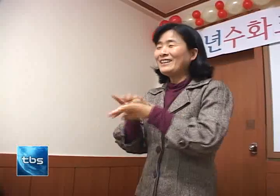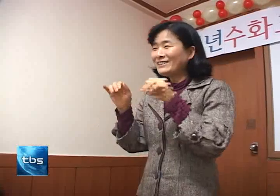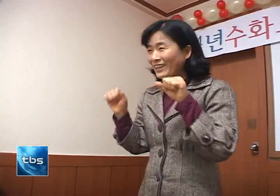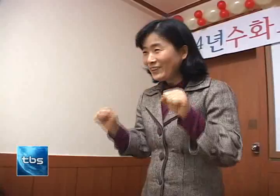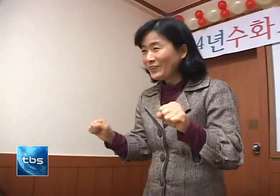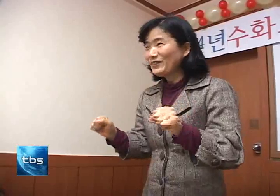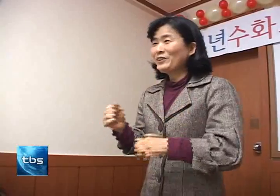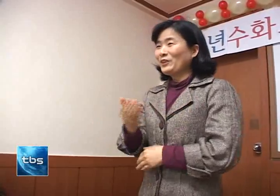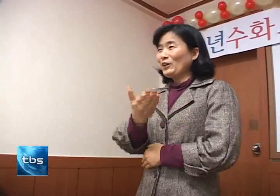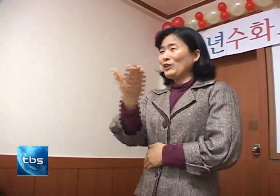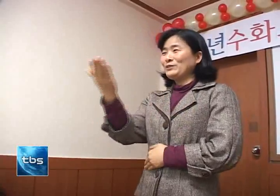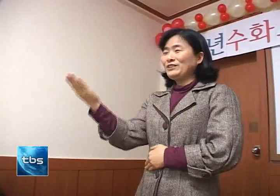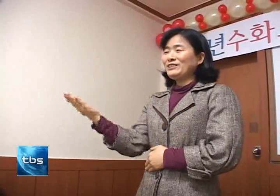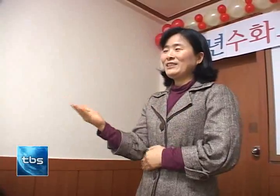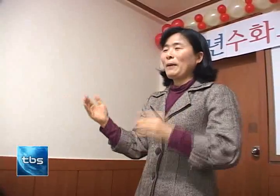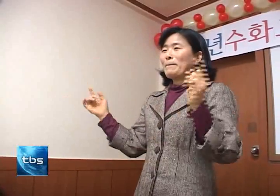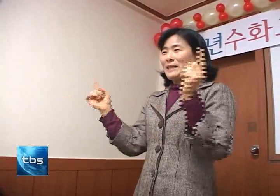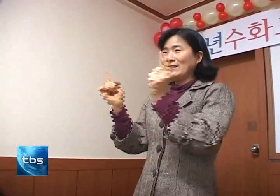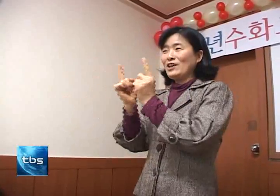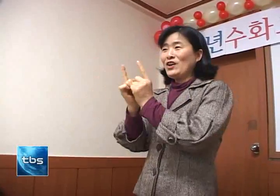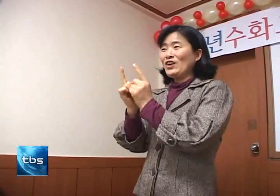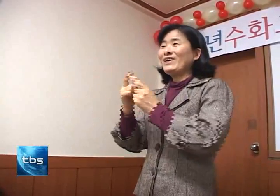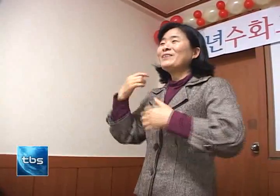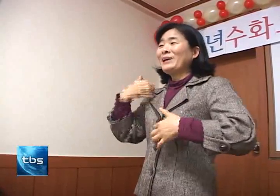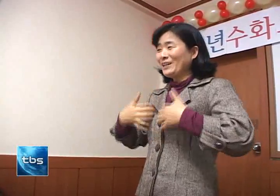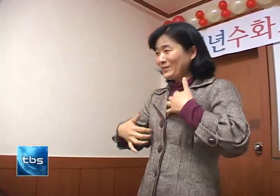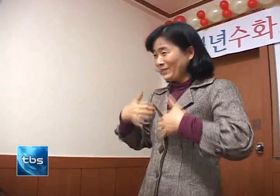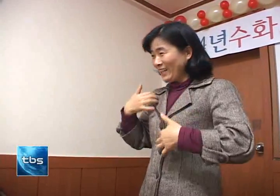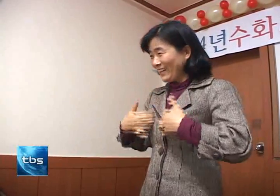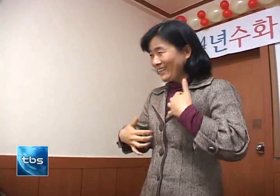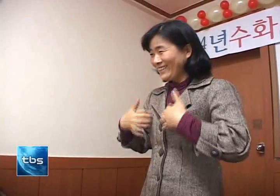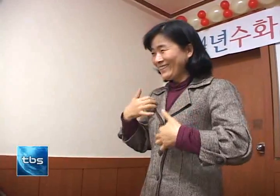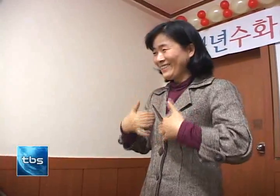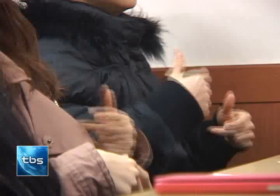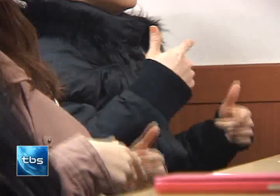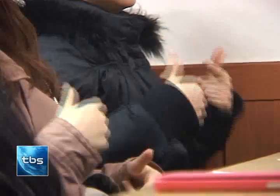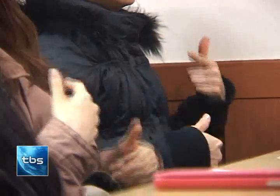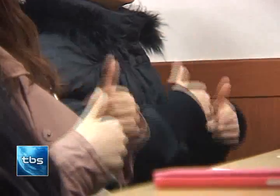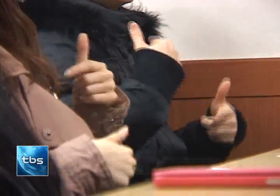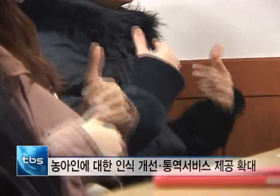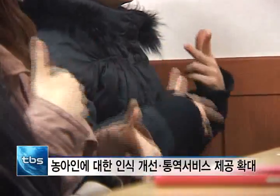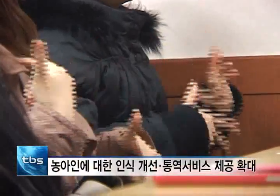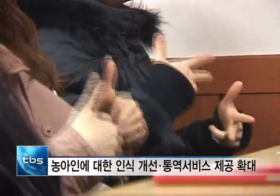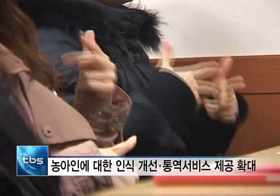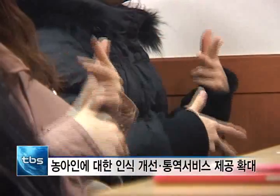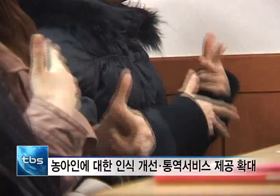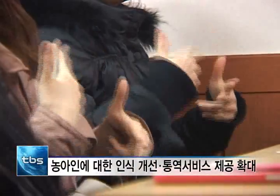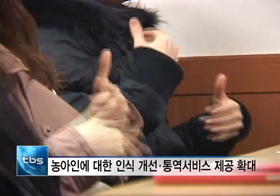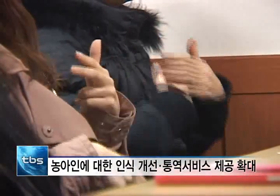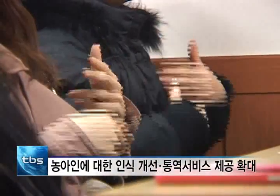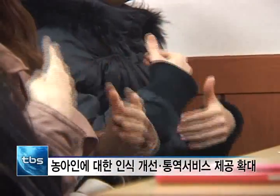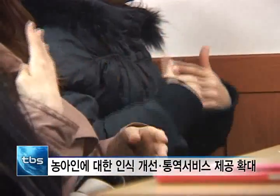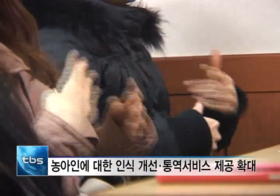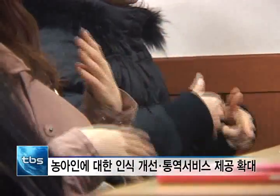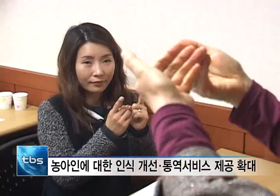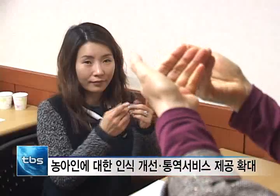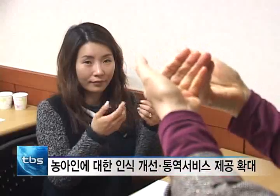안녕하세요. 여러분 만나서 반갑습니다. 농아인에 대한 인식을 개선하고 그들의